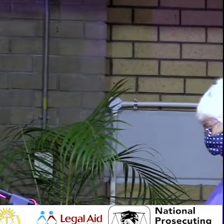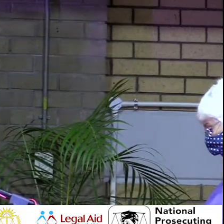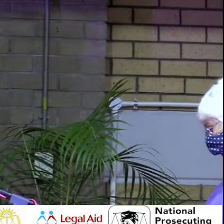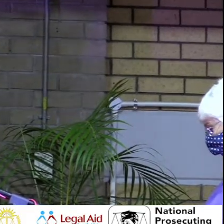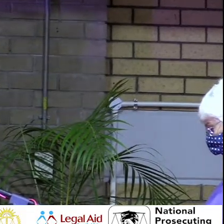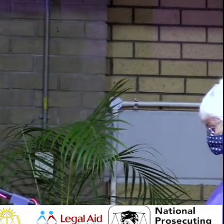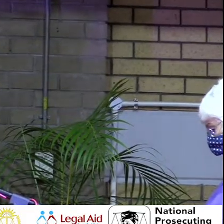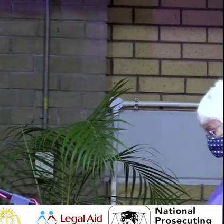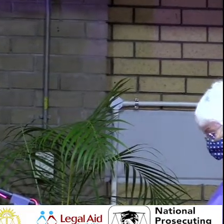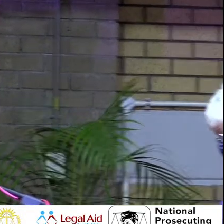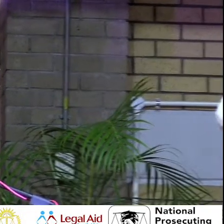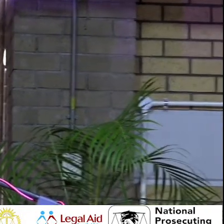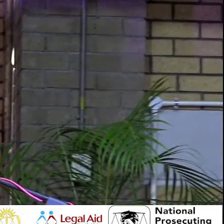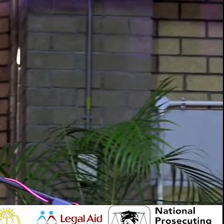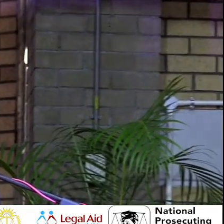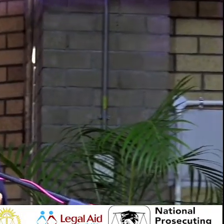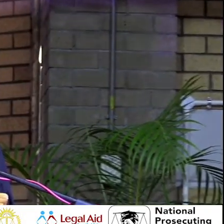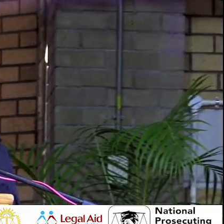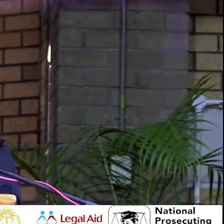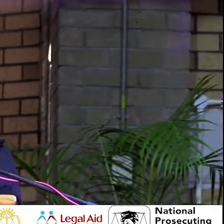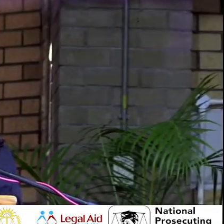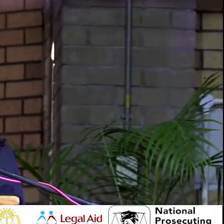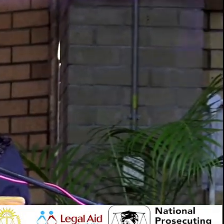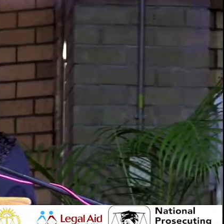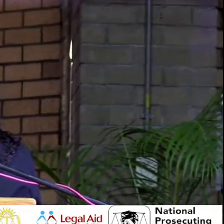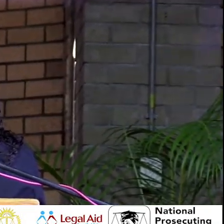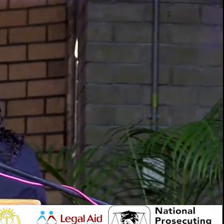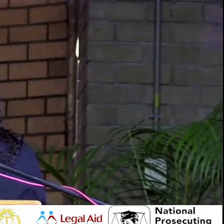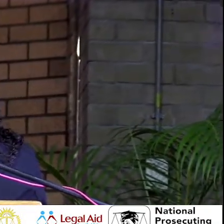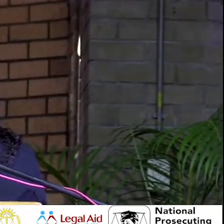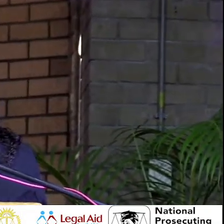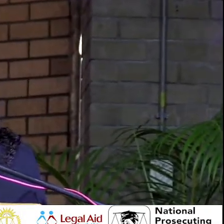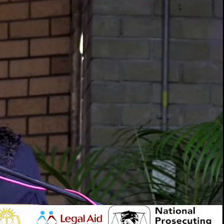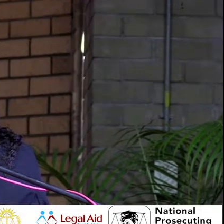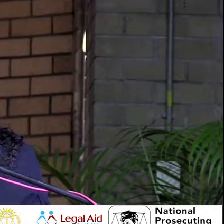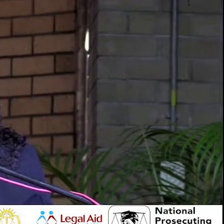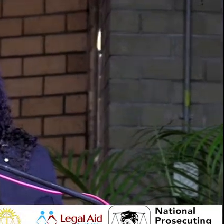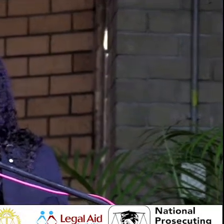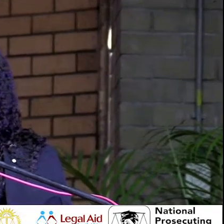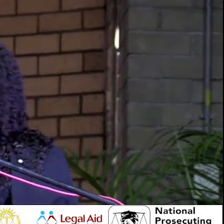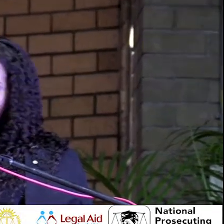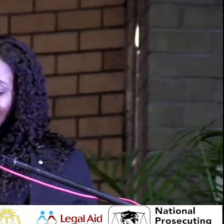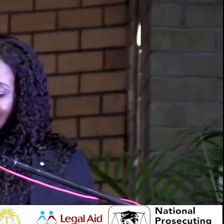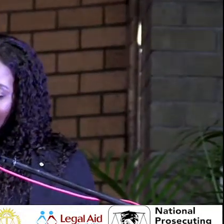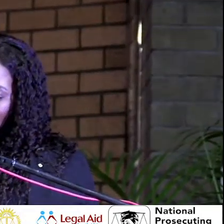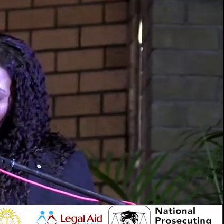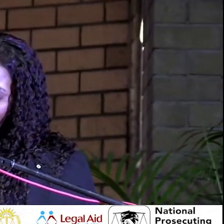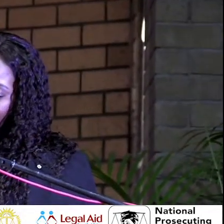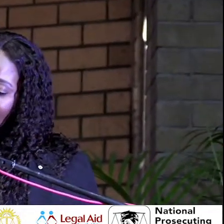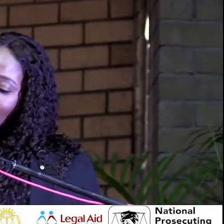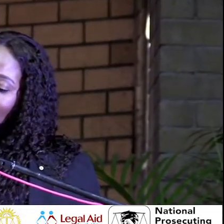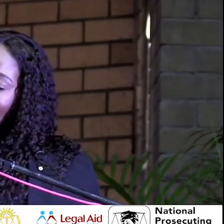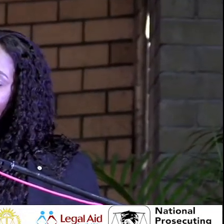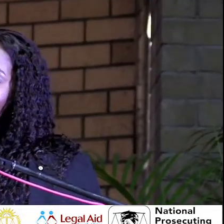ngoku elo candelo linxumene nezimangalo ezihlukumeza abantu basetyhini